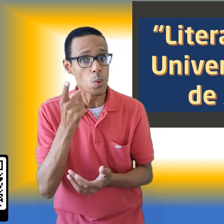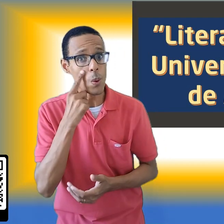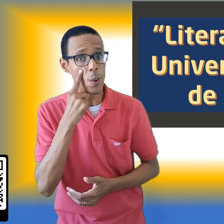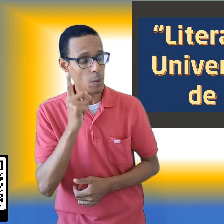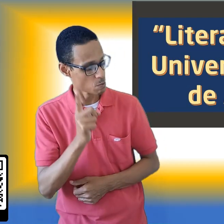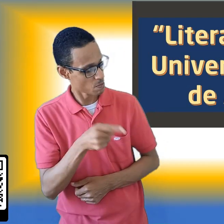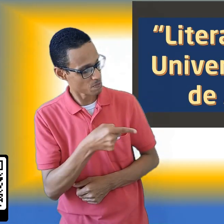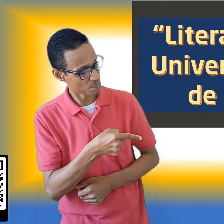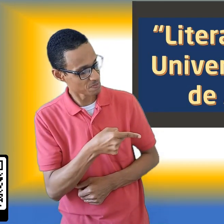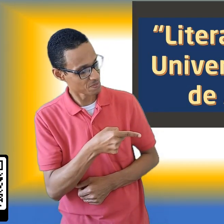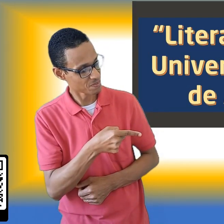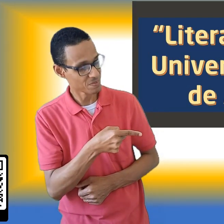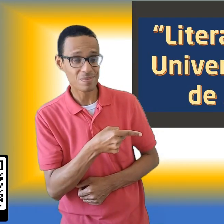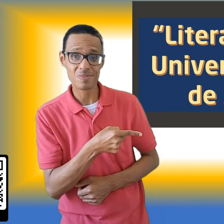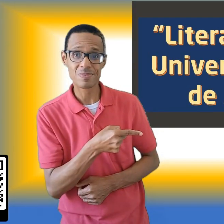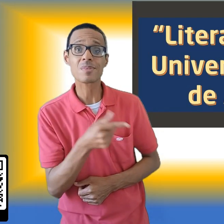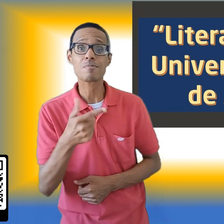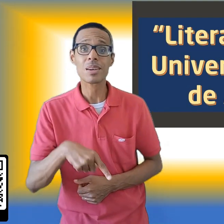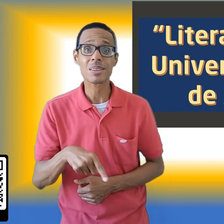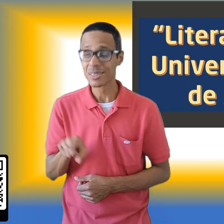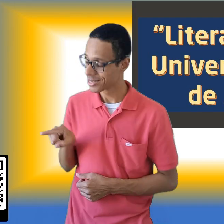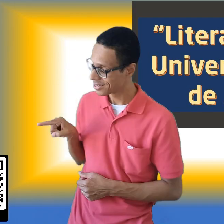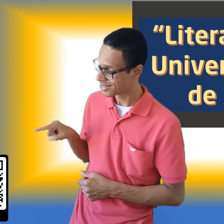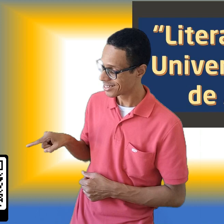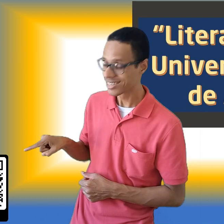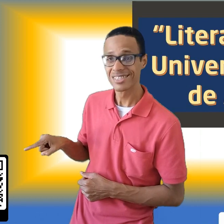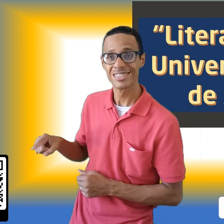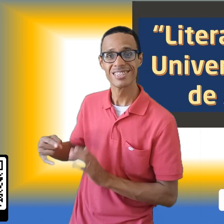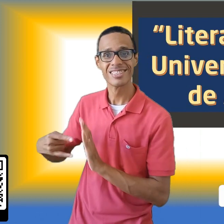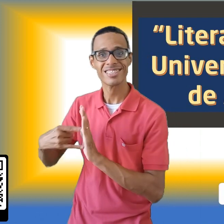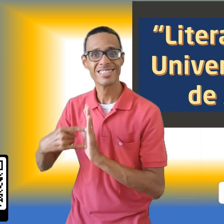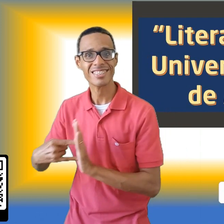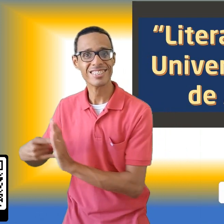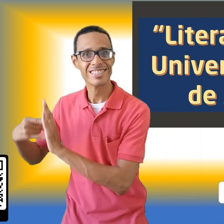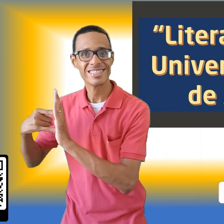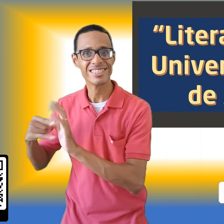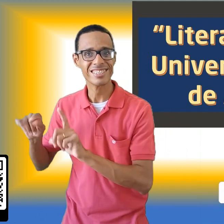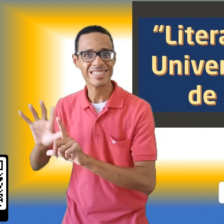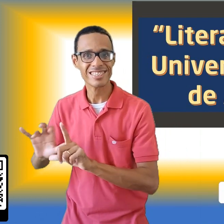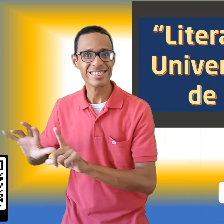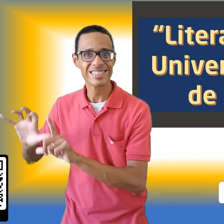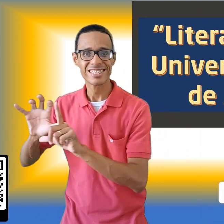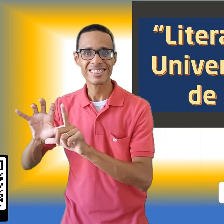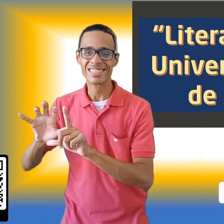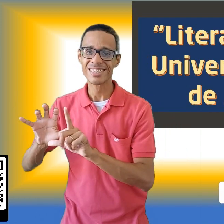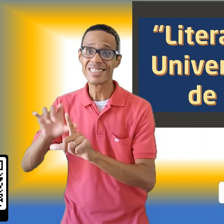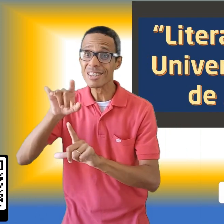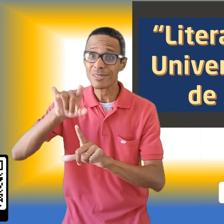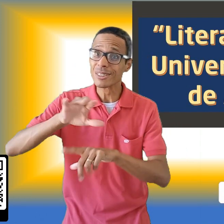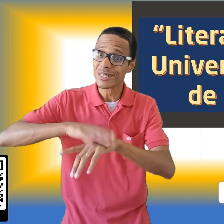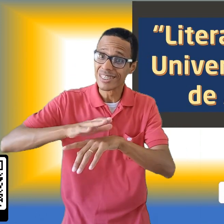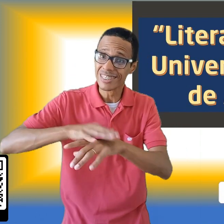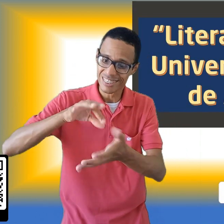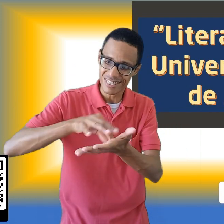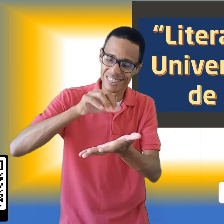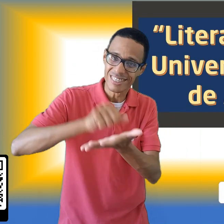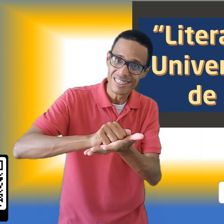nessa bandeirinha aqui no cantinho ou fazer a leitura do QR Code. Inscreva-se e ative o sininho